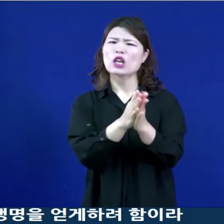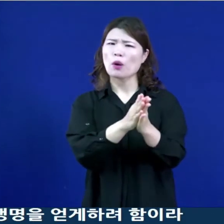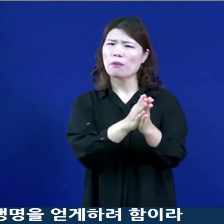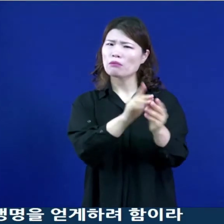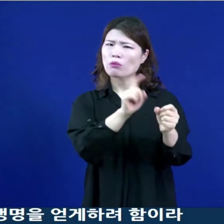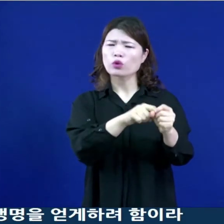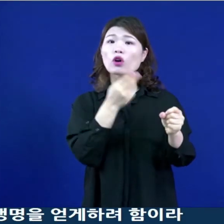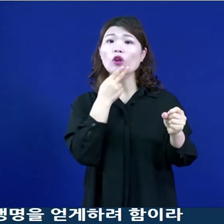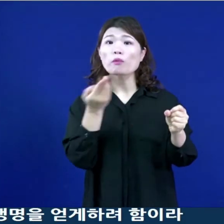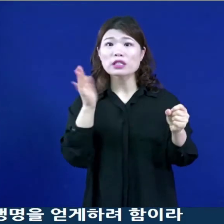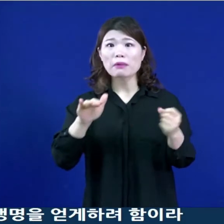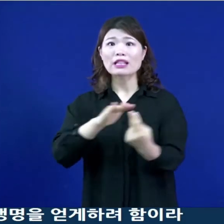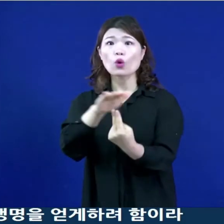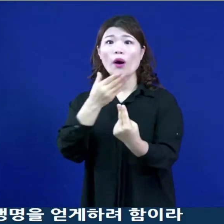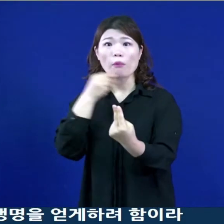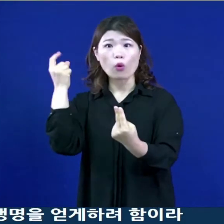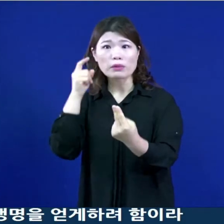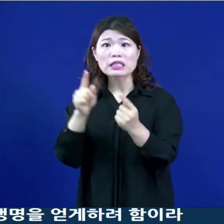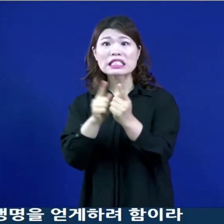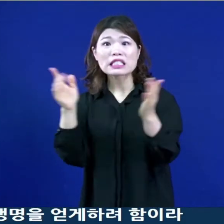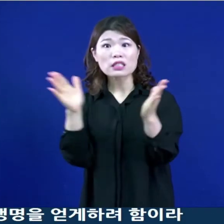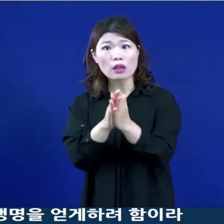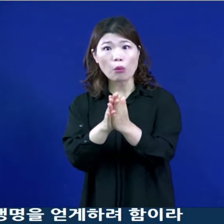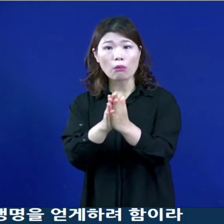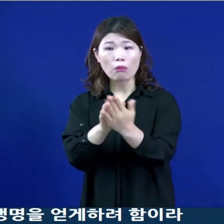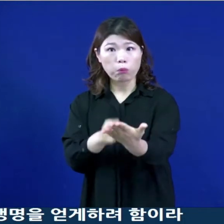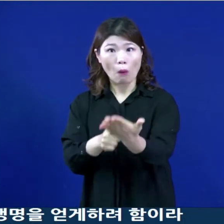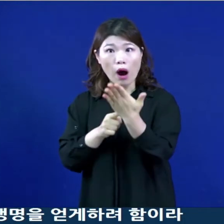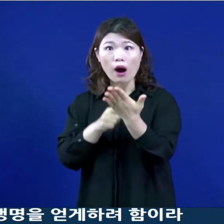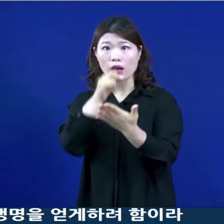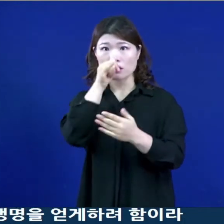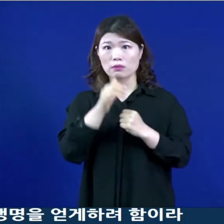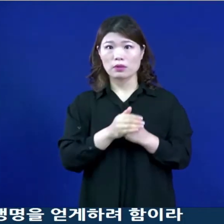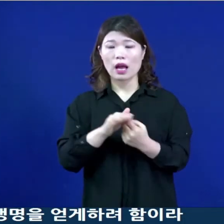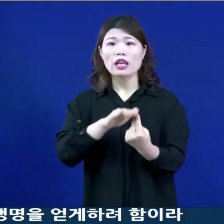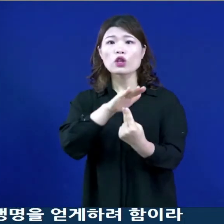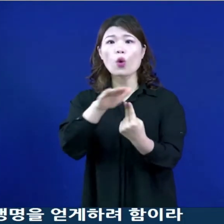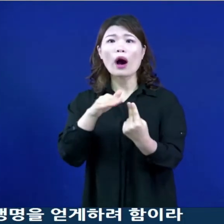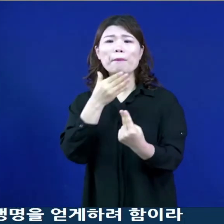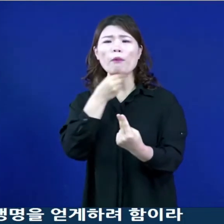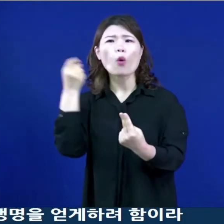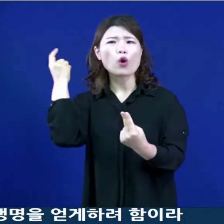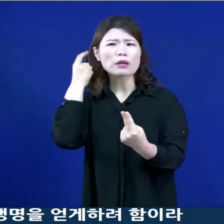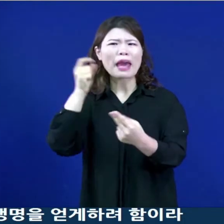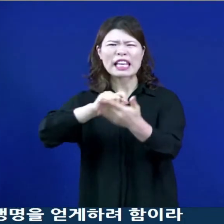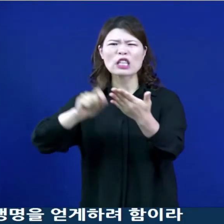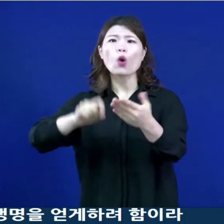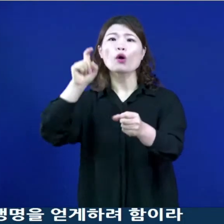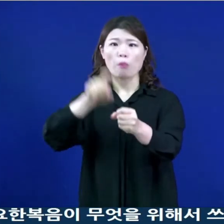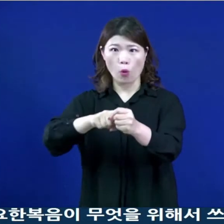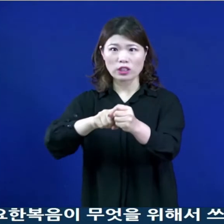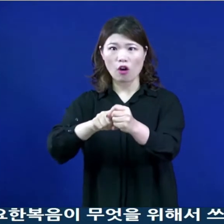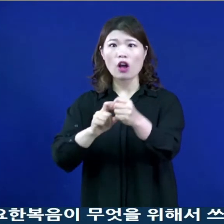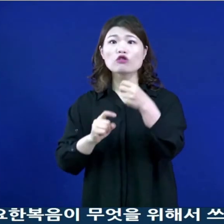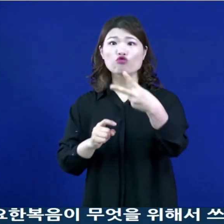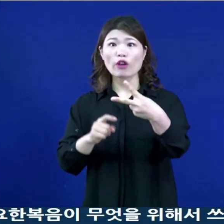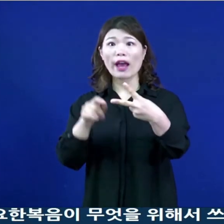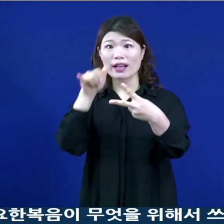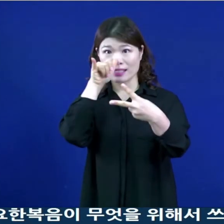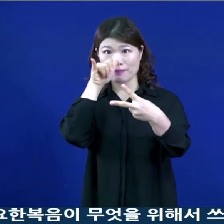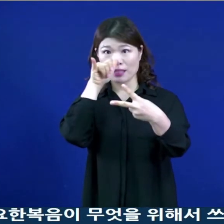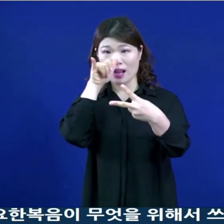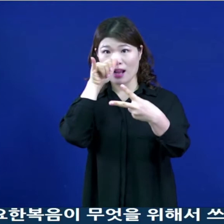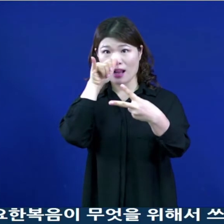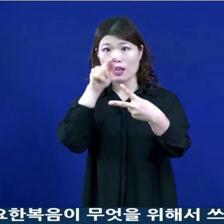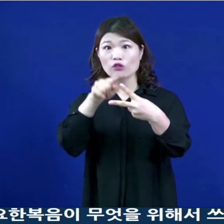있는데 요한복음은 직접 가르쳐 주죠. 왜 요한복음이 기록되었는가? 두 가지인데 여러분 읽으면서 두